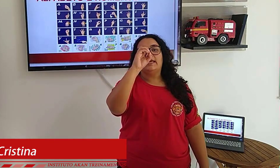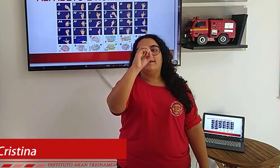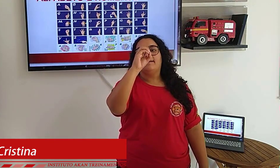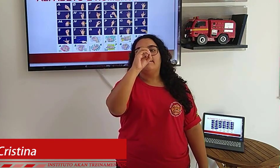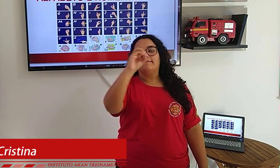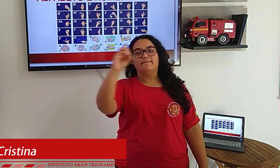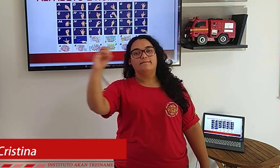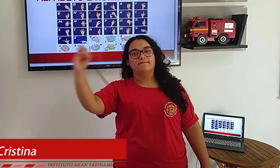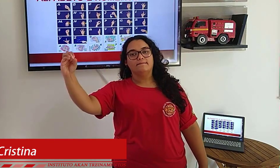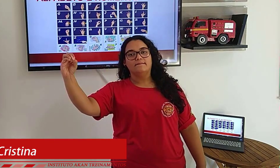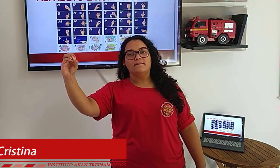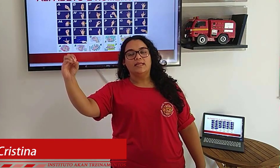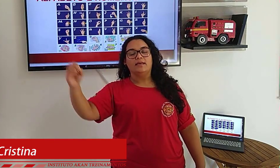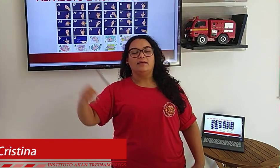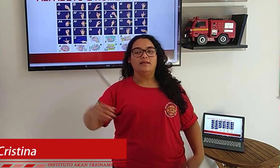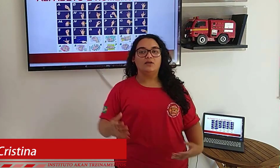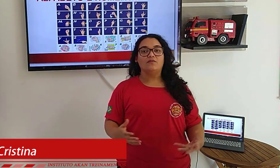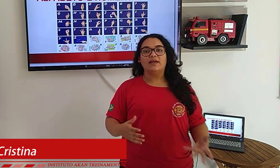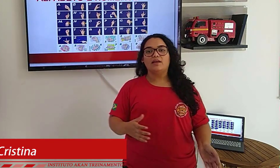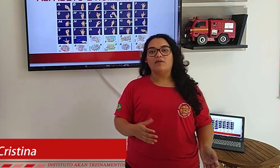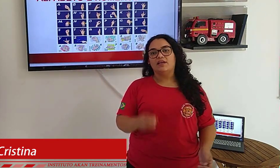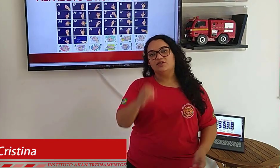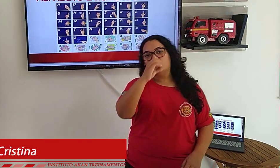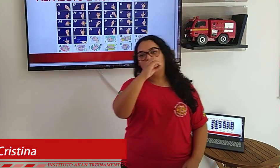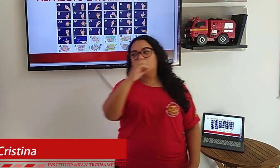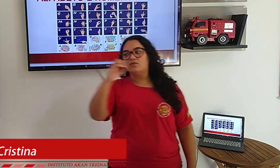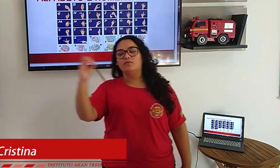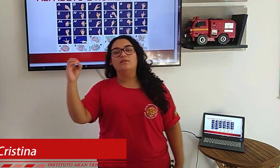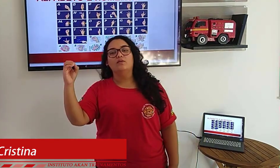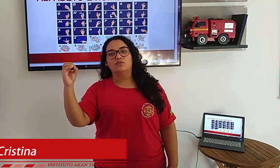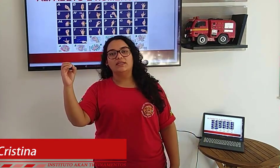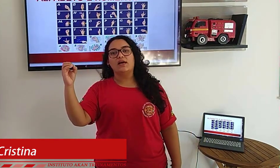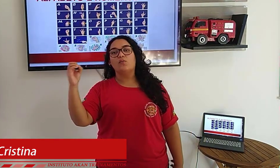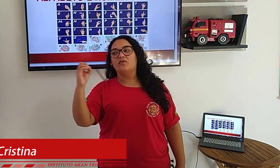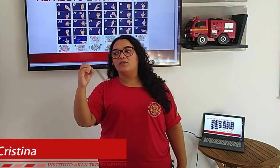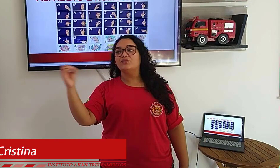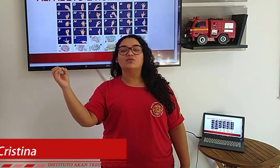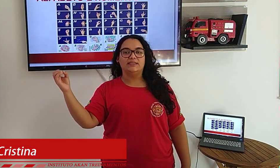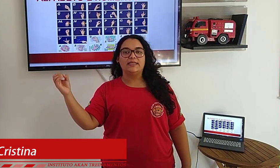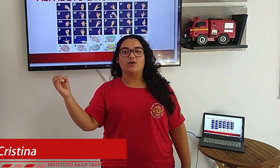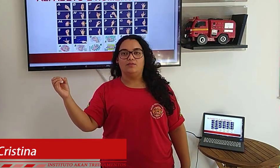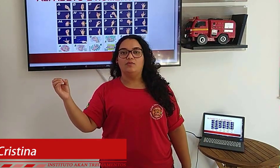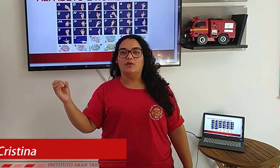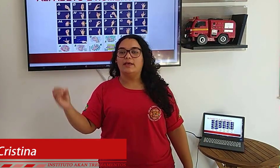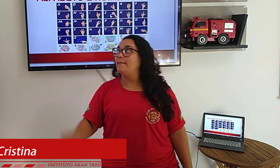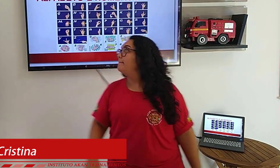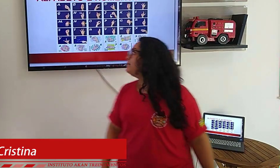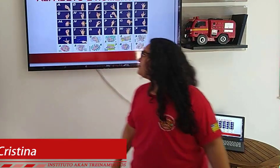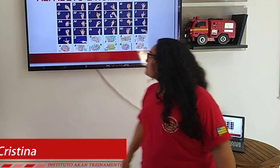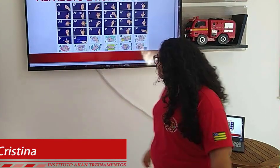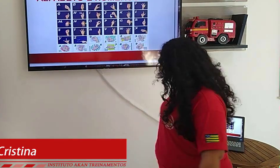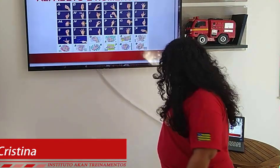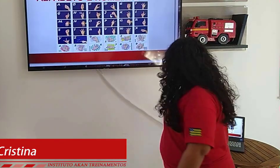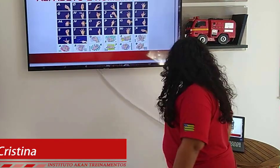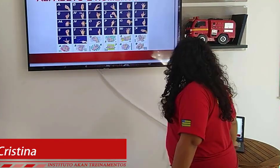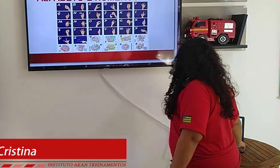100. Então, varia o quê? De acordo com o sinal, o movimento do sinal, ok?